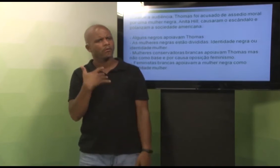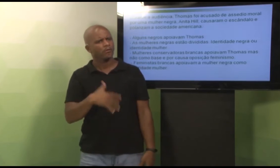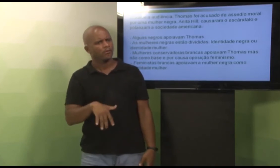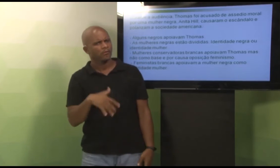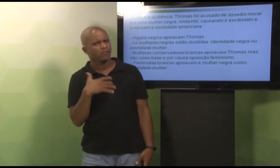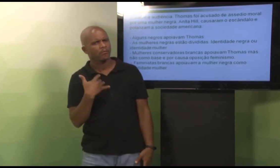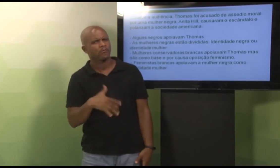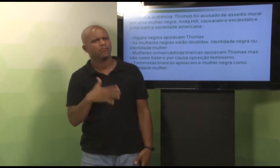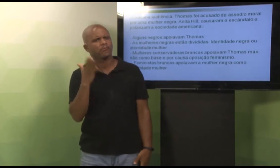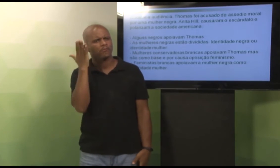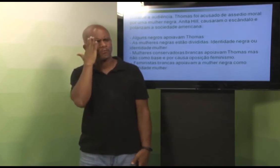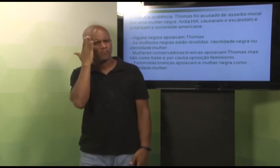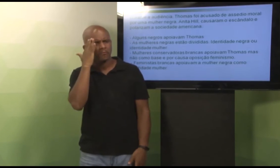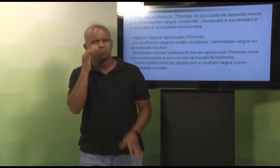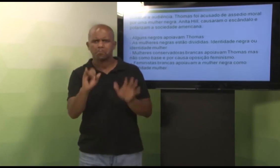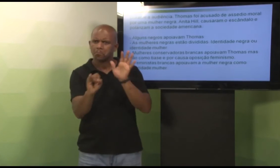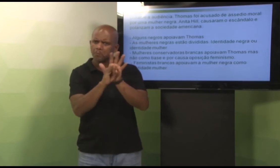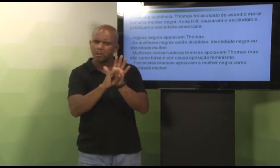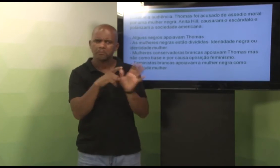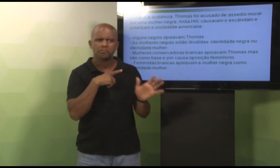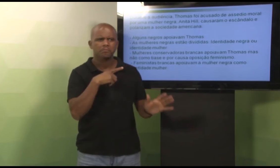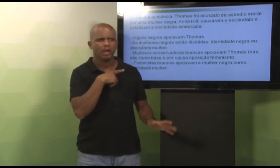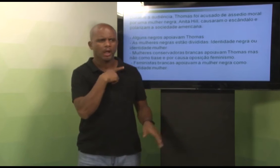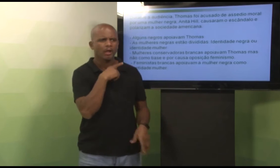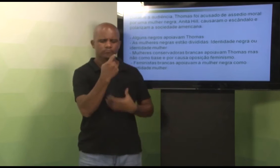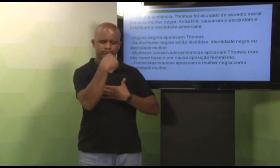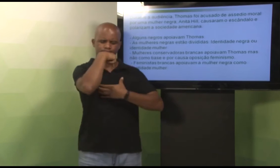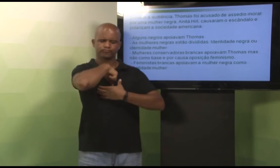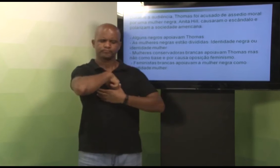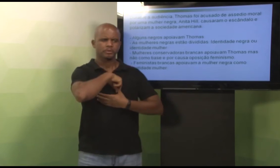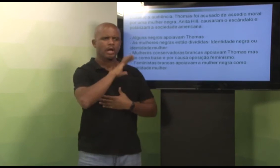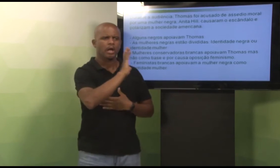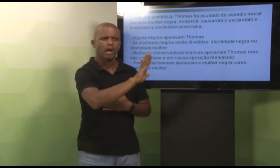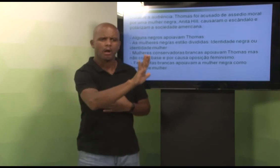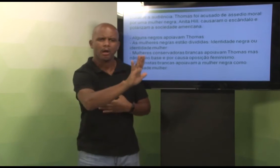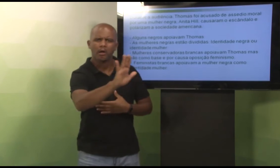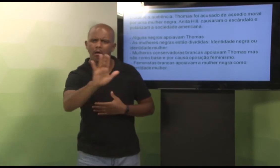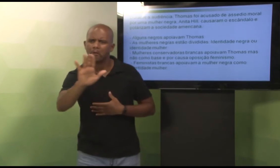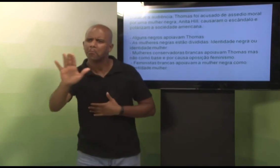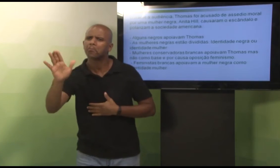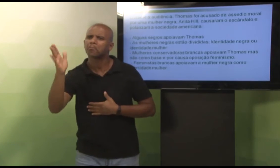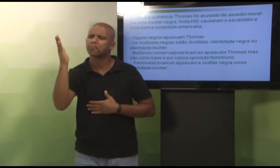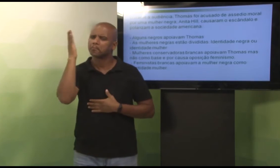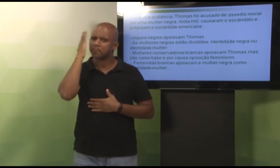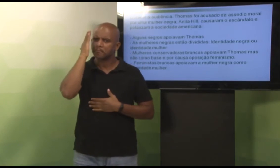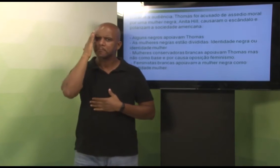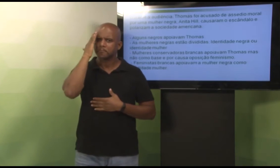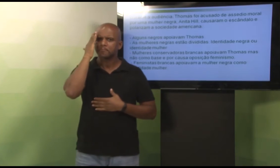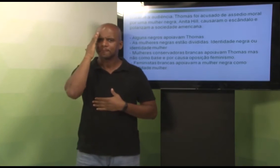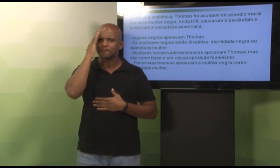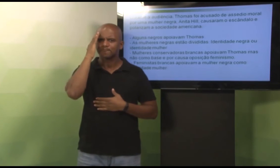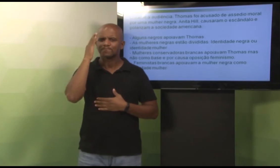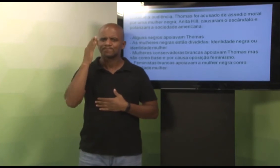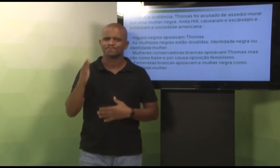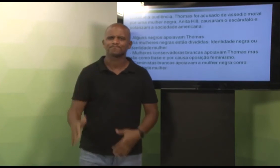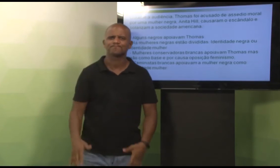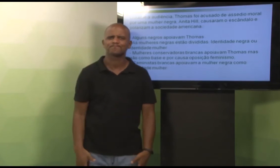Então, Hall começou a analisar essa situação, a questão das identidades envolvidas ali nesse processo,